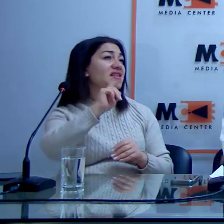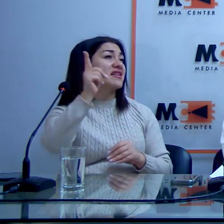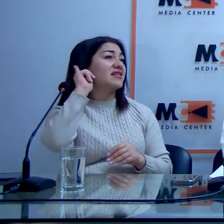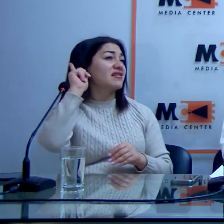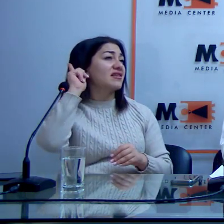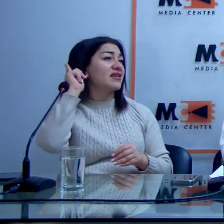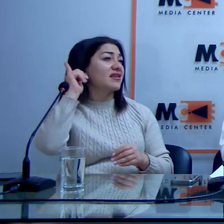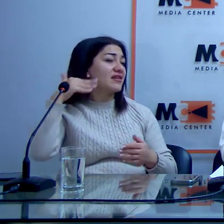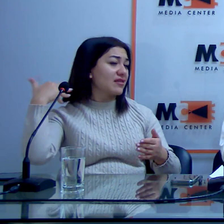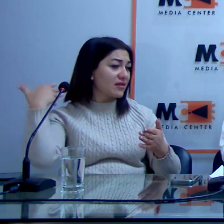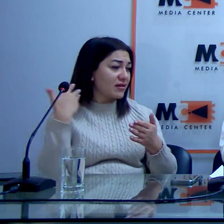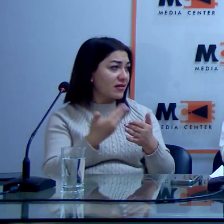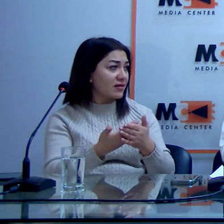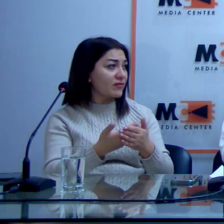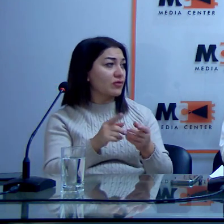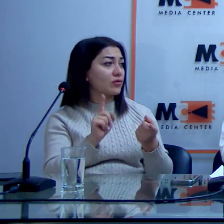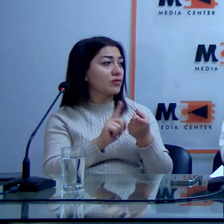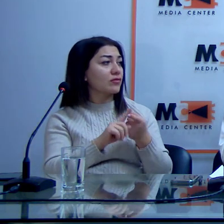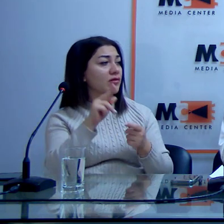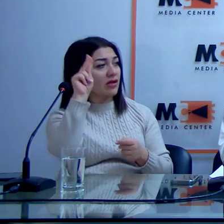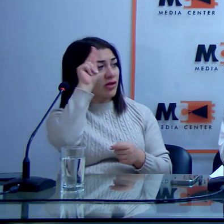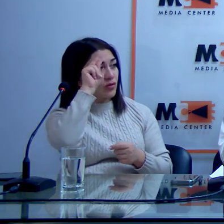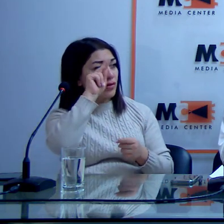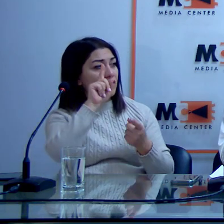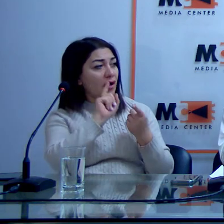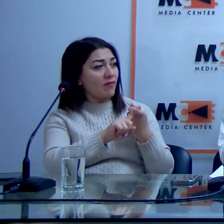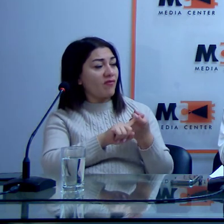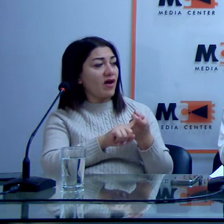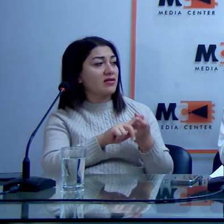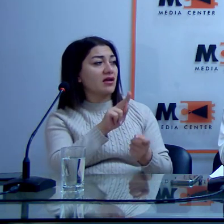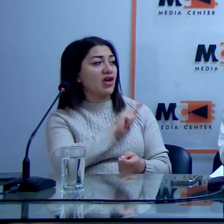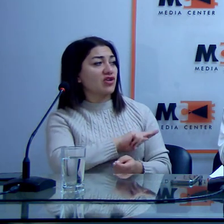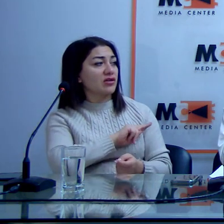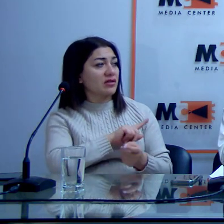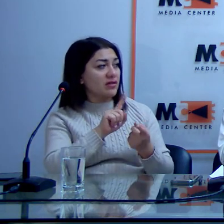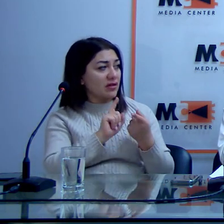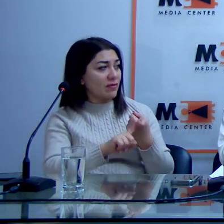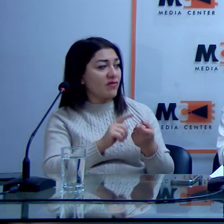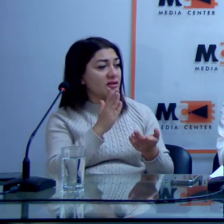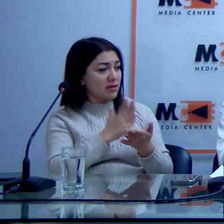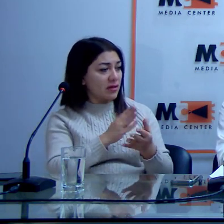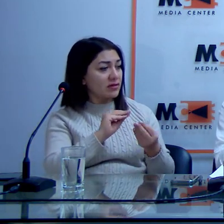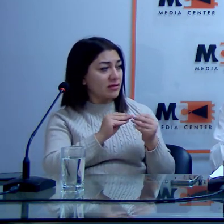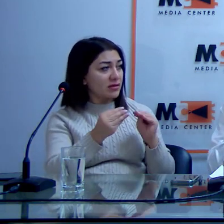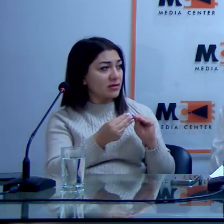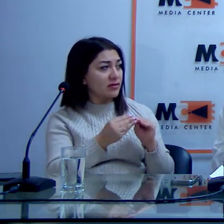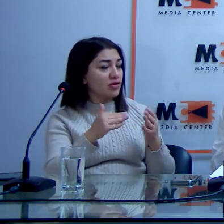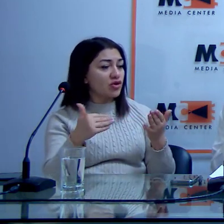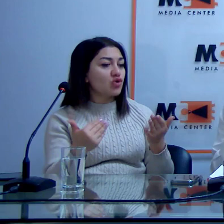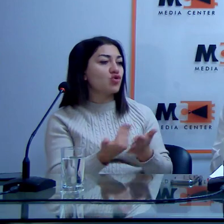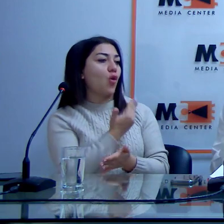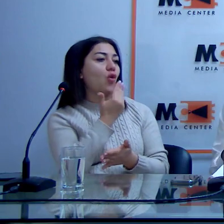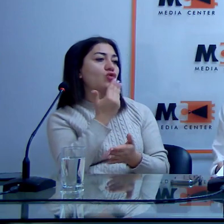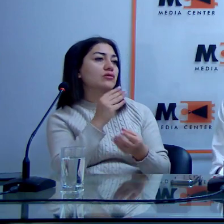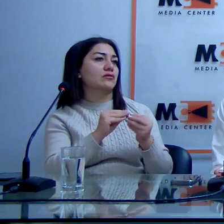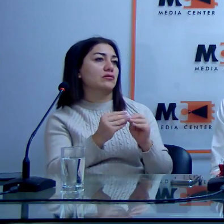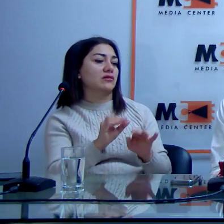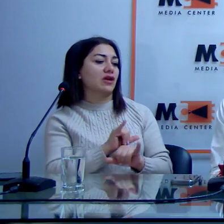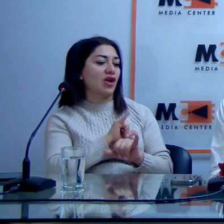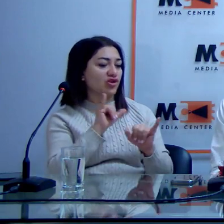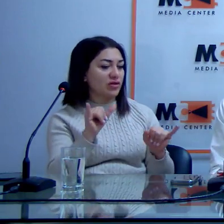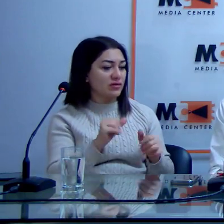բայց նույն կրթության հետ կապված արդյոք կան խնդիրներ կամ զբաղվածության առումով, որոնց դեպքում նոր մարտահրավերներ կան,